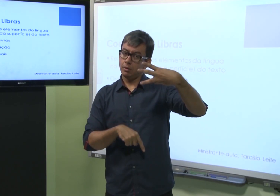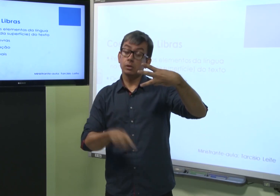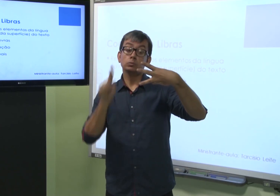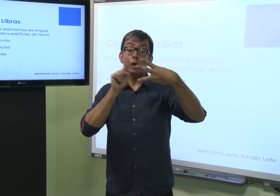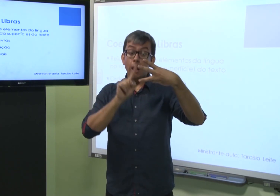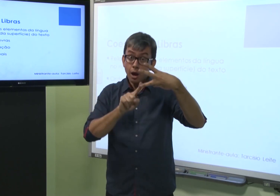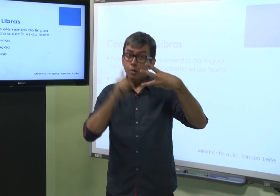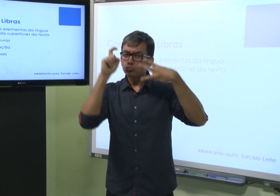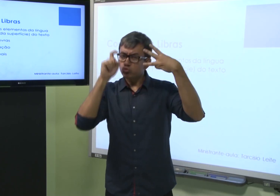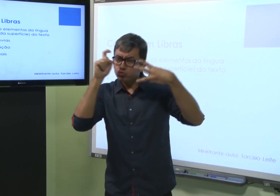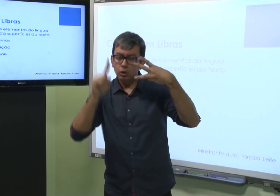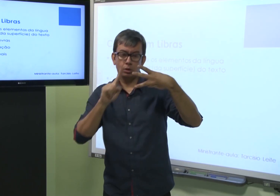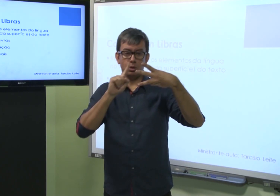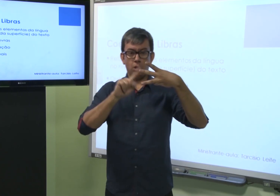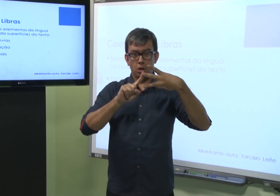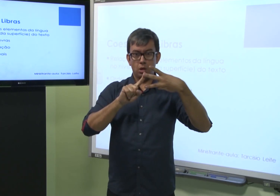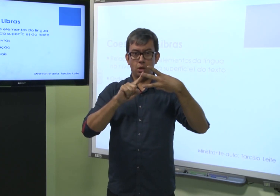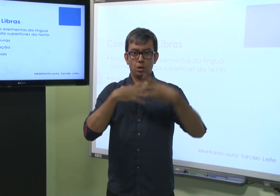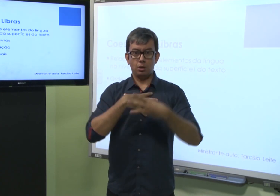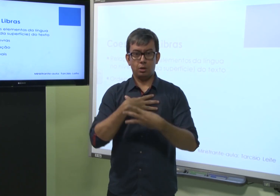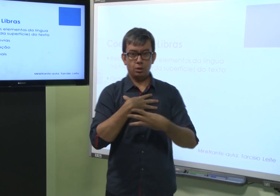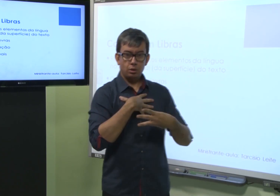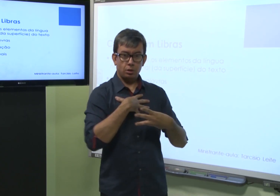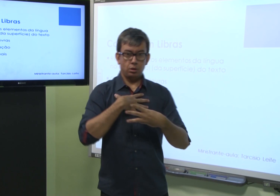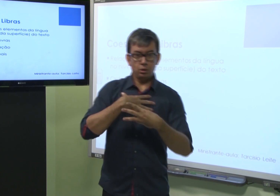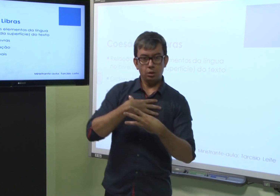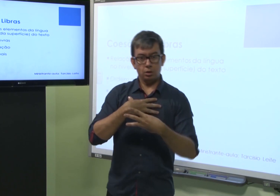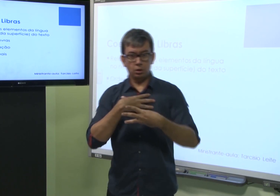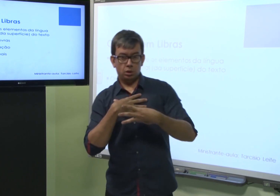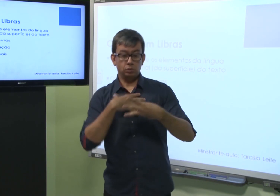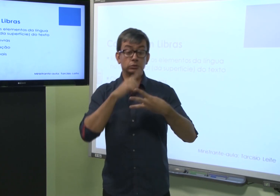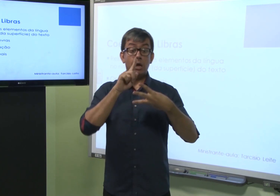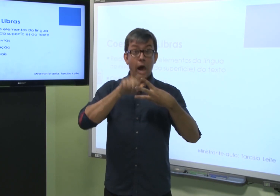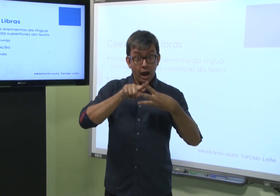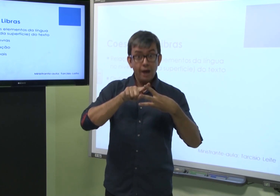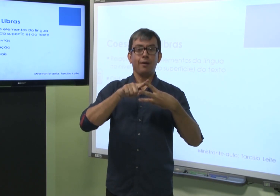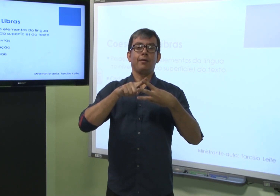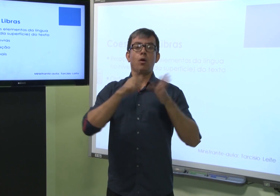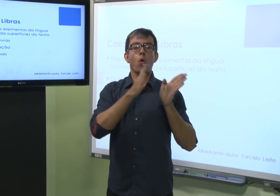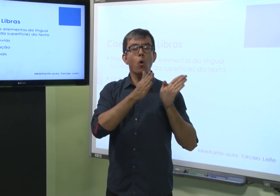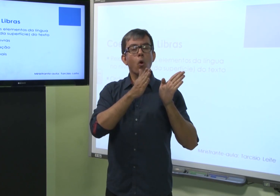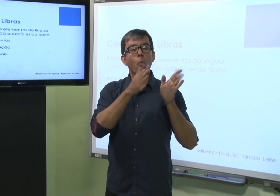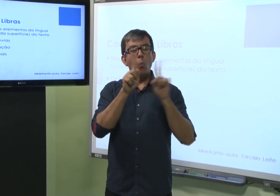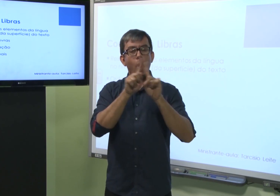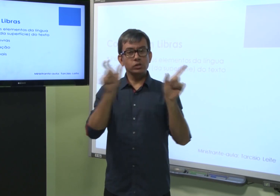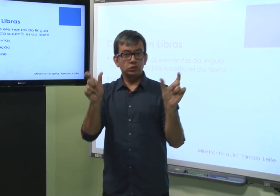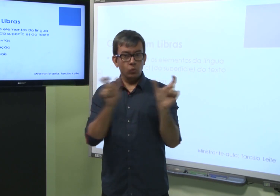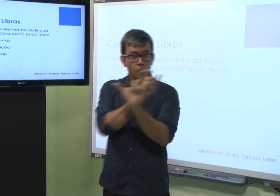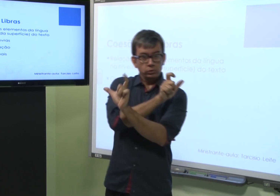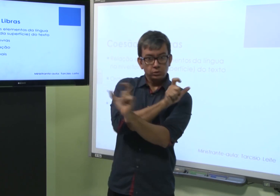Então as expressões elas são importantíssimas. Tem esses três aspectos: sinais não manuais, o ritmo de